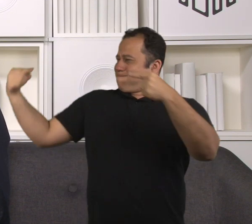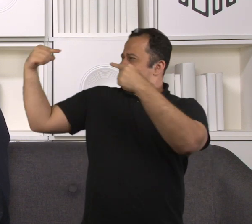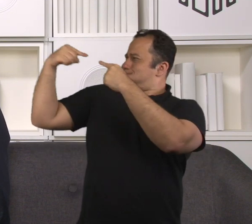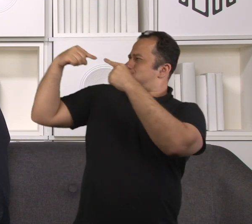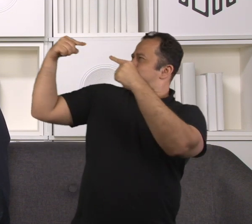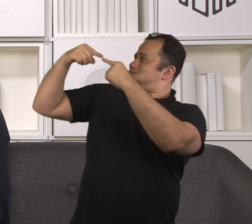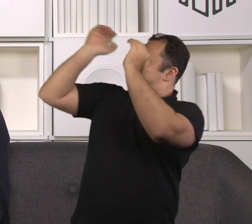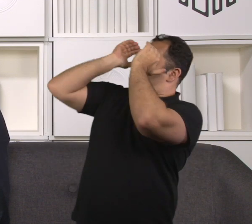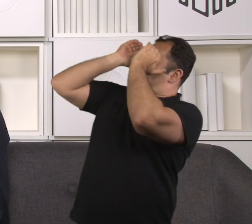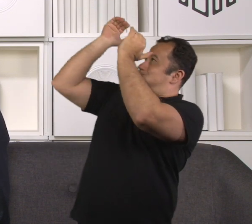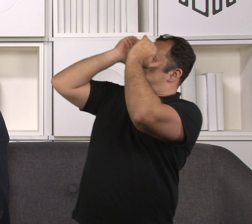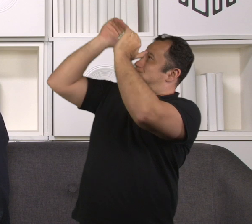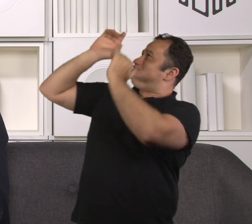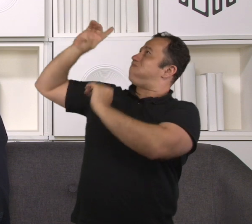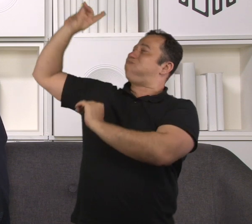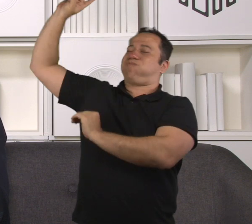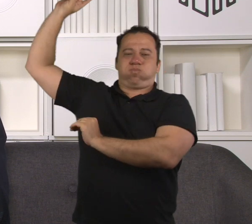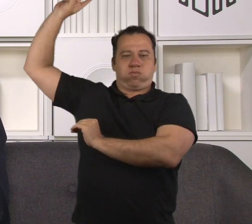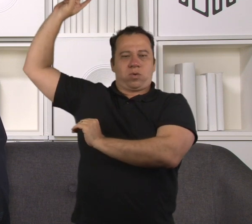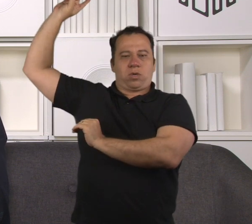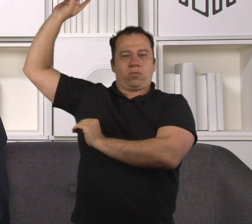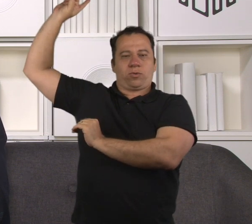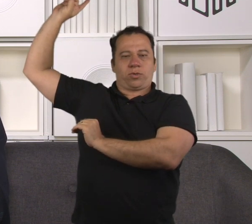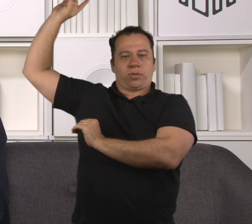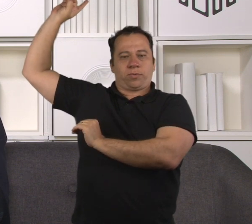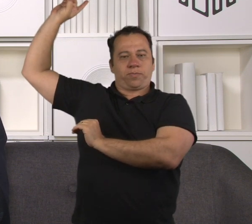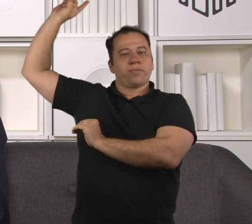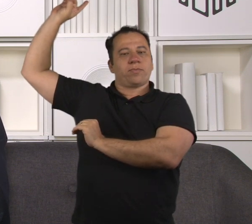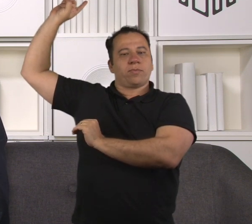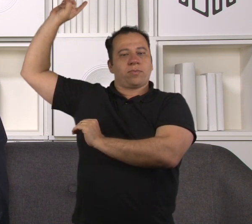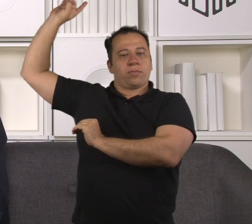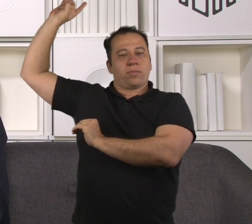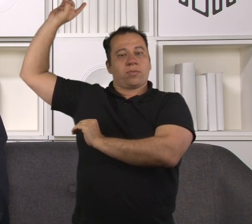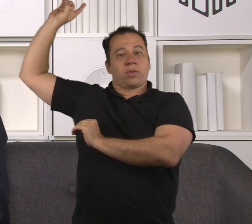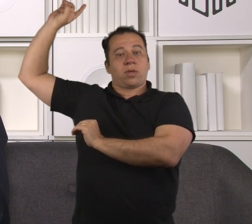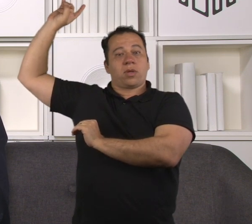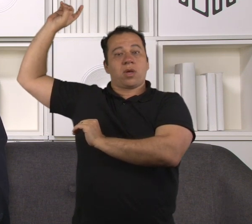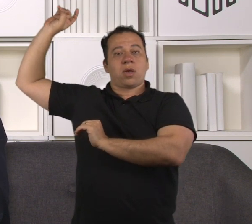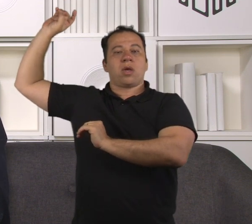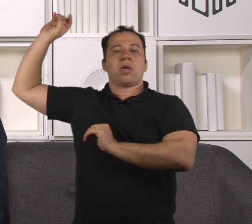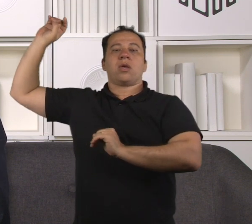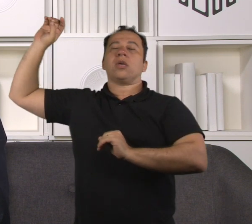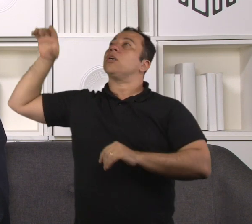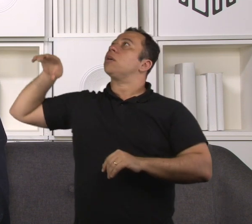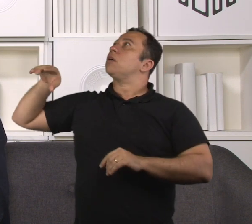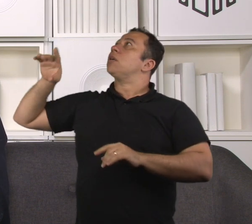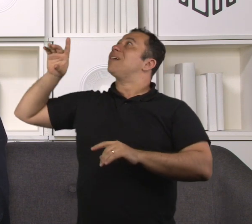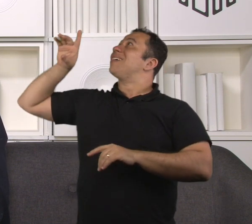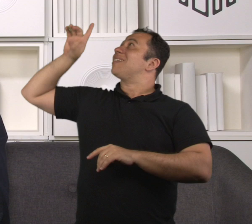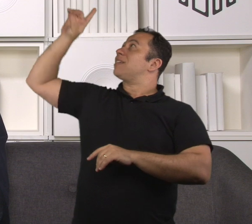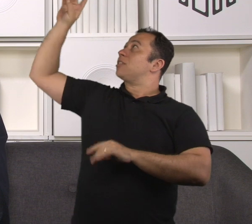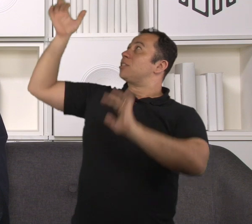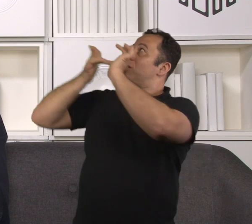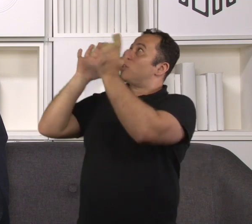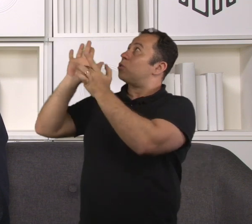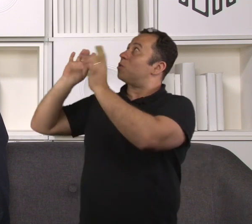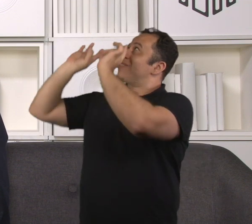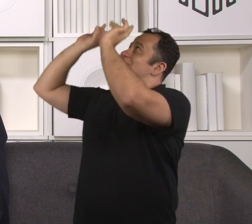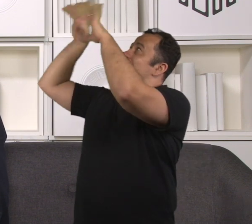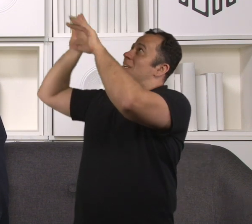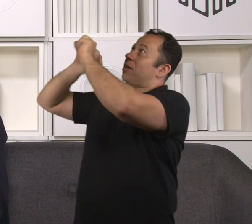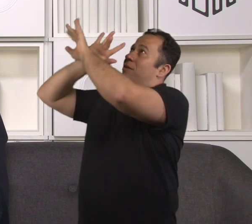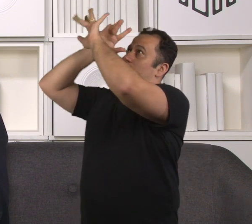Deus. Jesus ele se esvazia dos seus poderes divinos, assume a forma humana. É mais